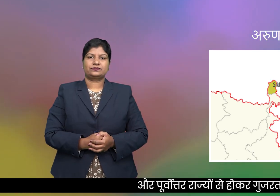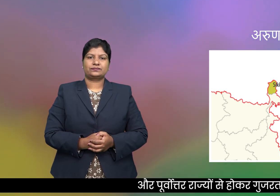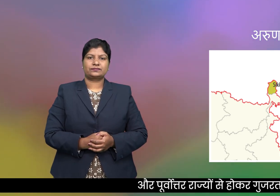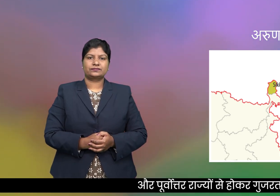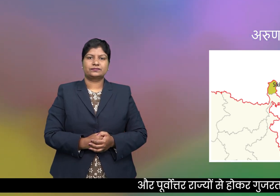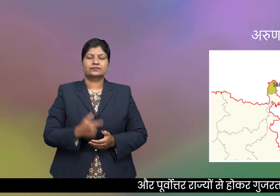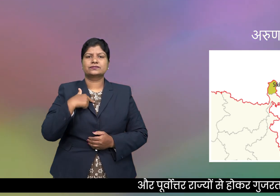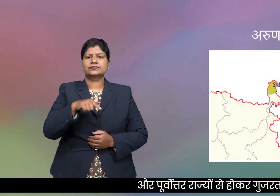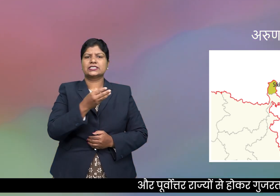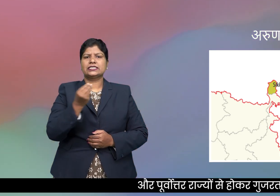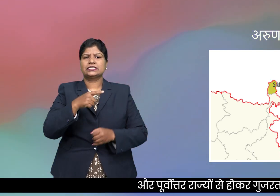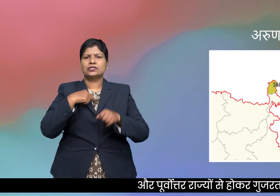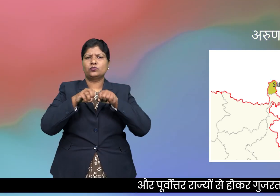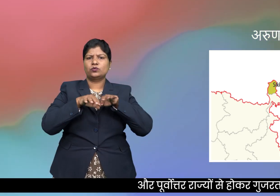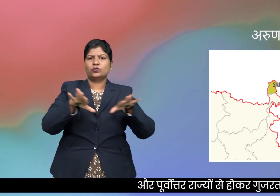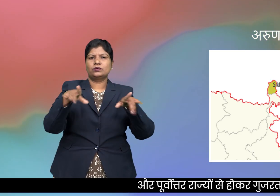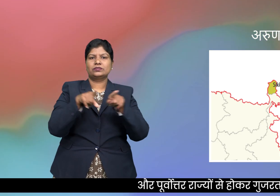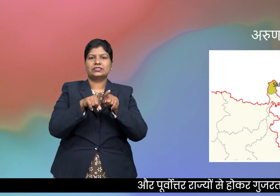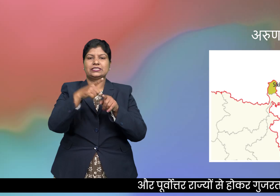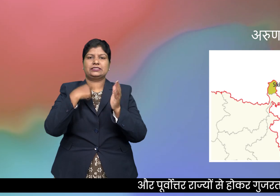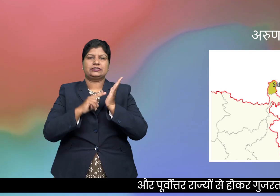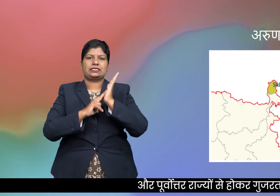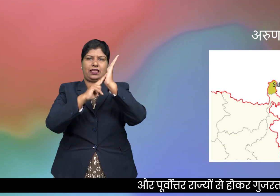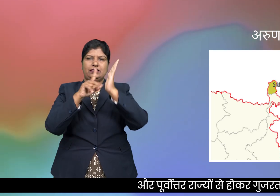और पूर्वोत्तर राज्यों से होकर गुजरता है।